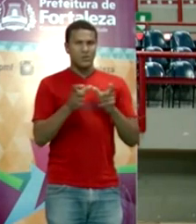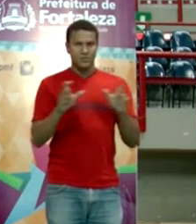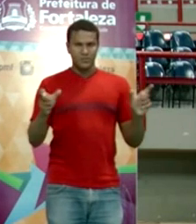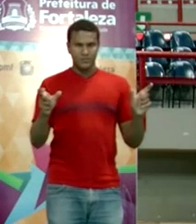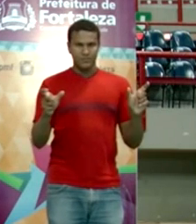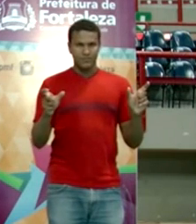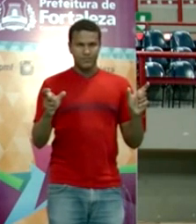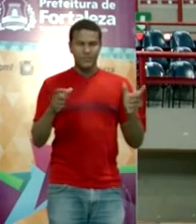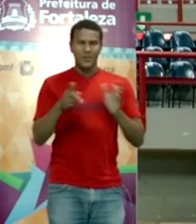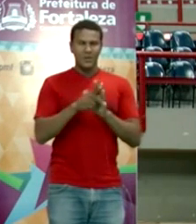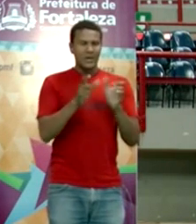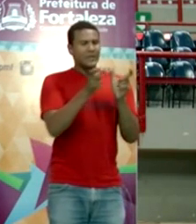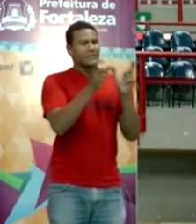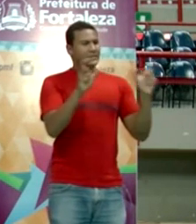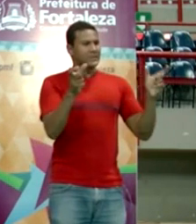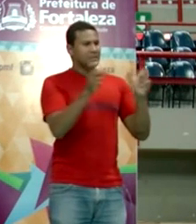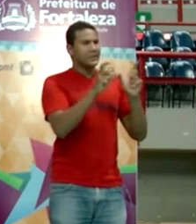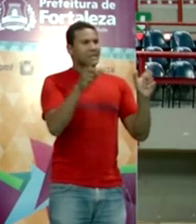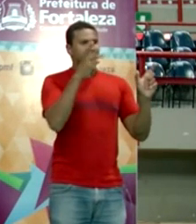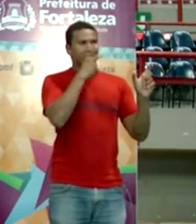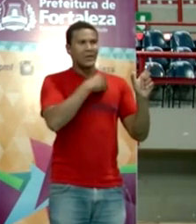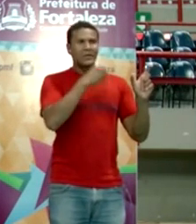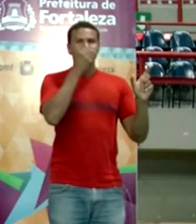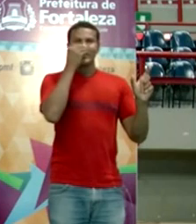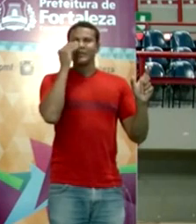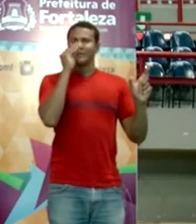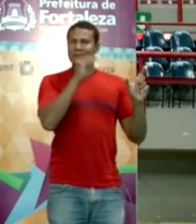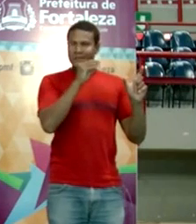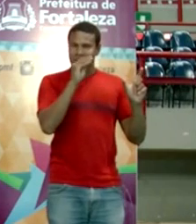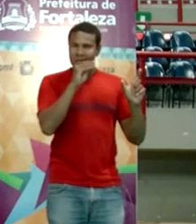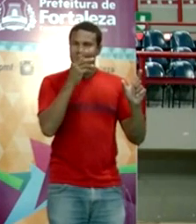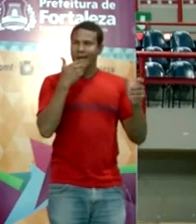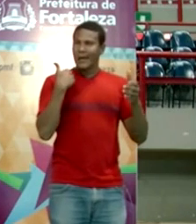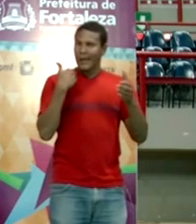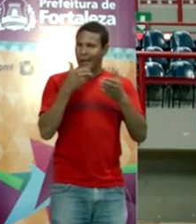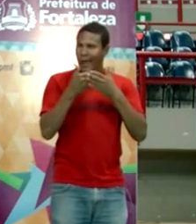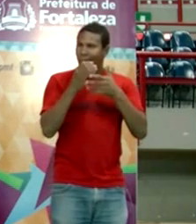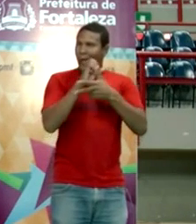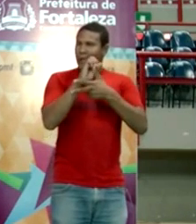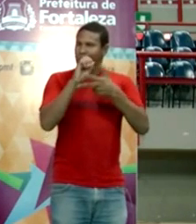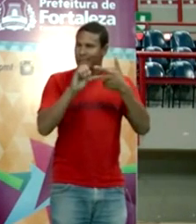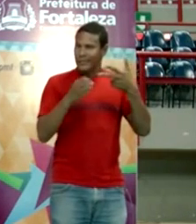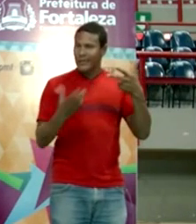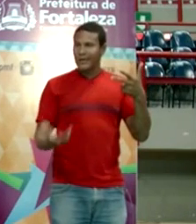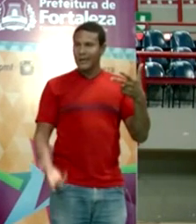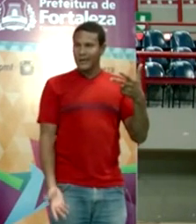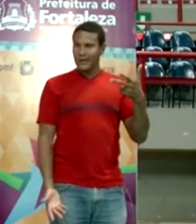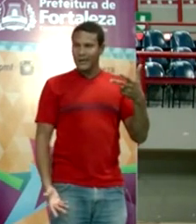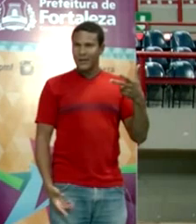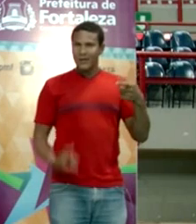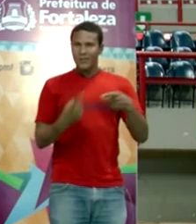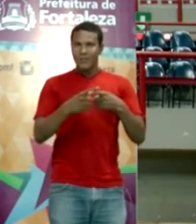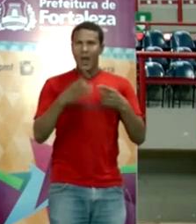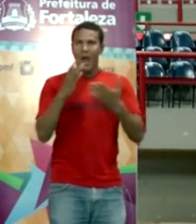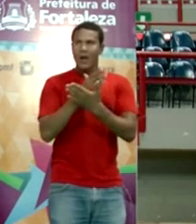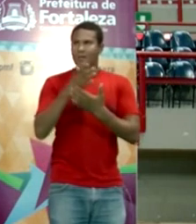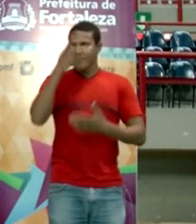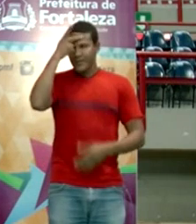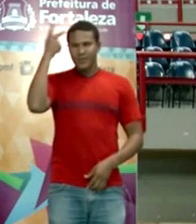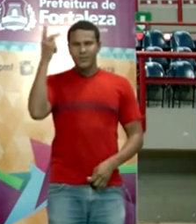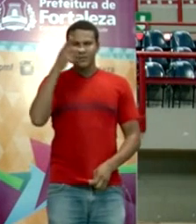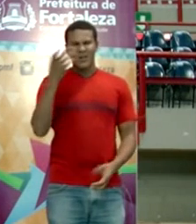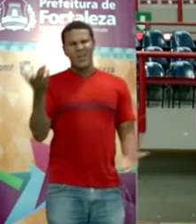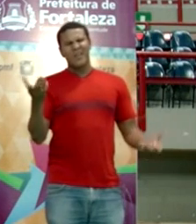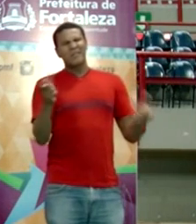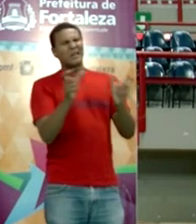Como as aulas de gramática são desprezadas para a prova do Enem, porque ainda tem gente besta que fala, não